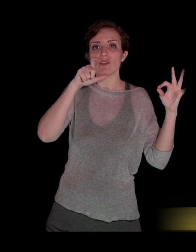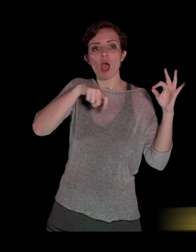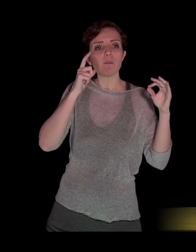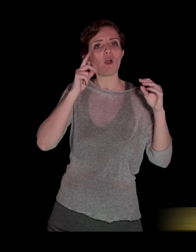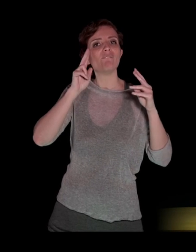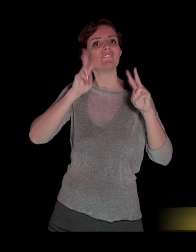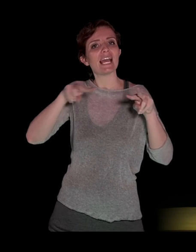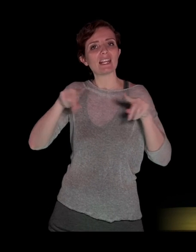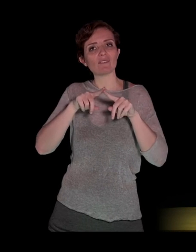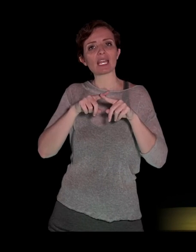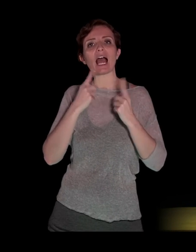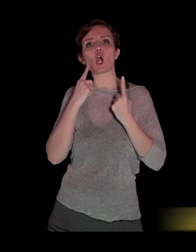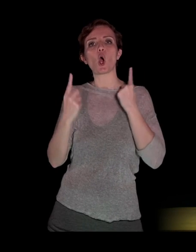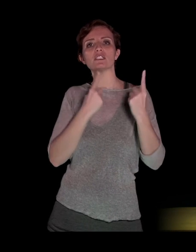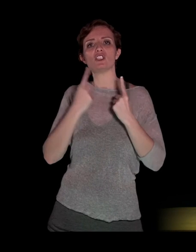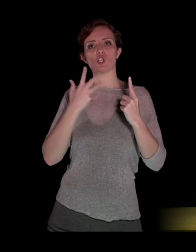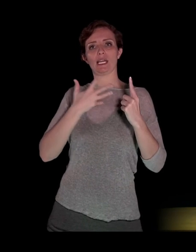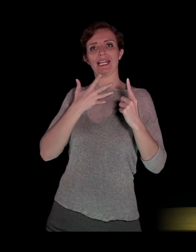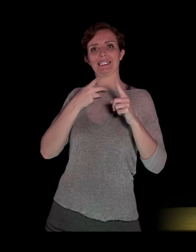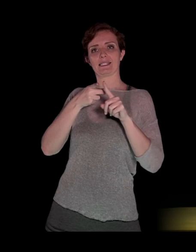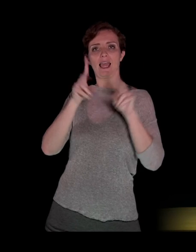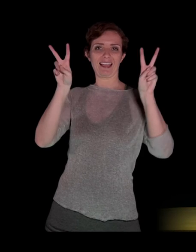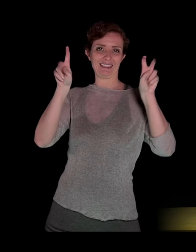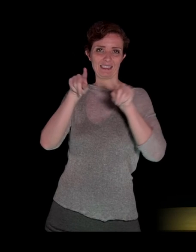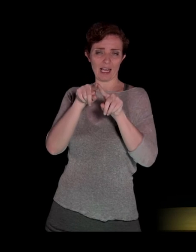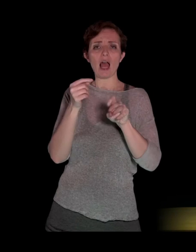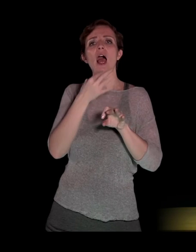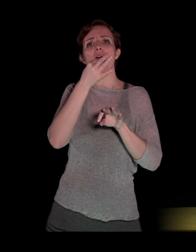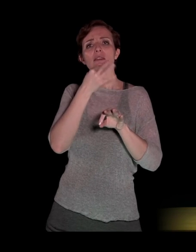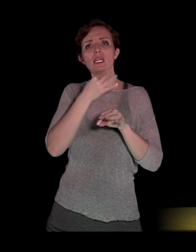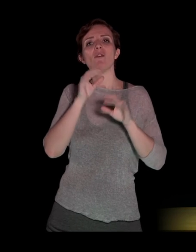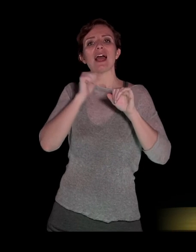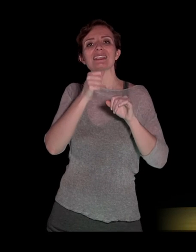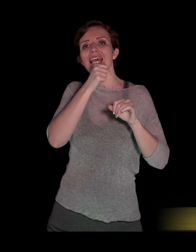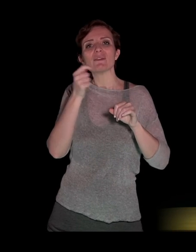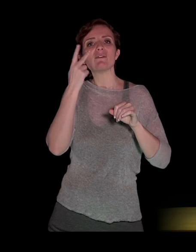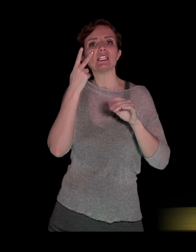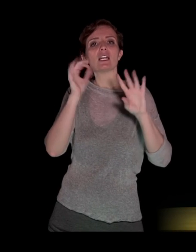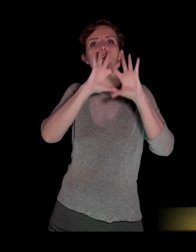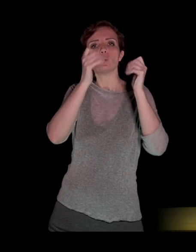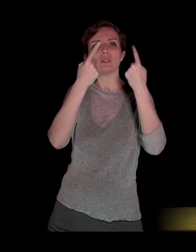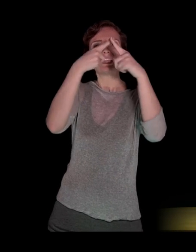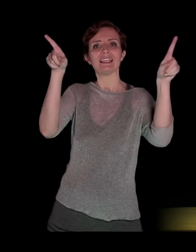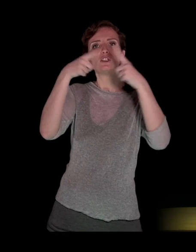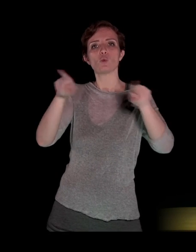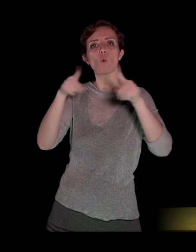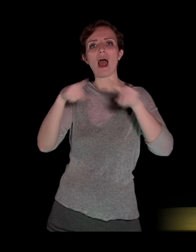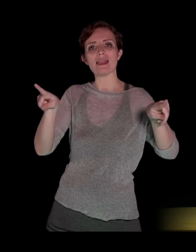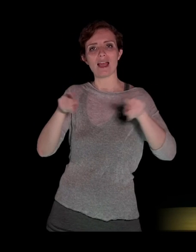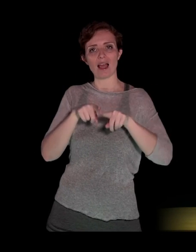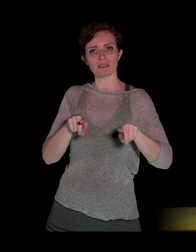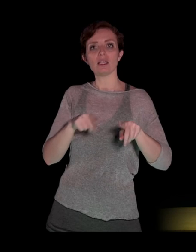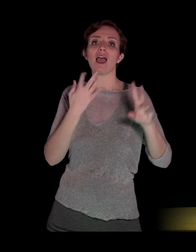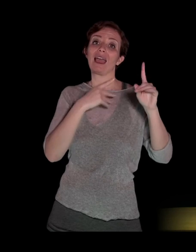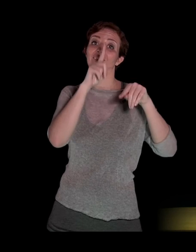dobbiamo andare a svilupp are tutte quelle disuguaglianze che le variabili